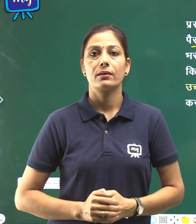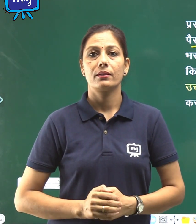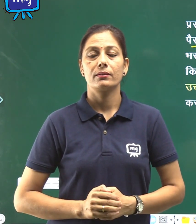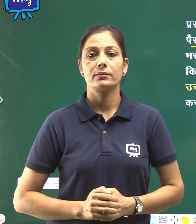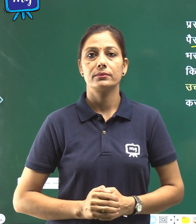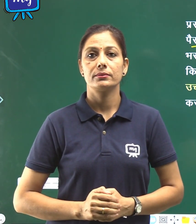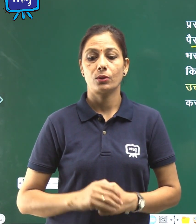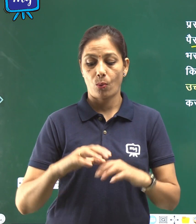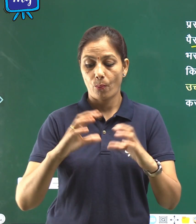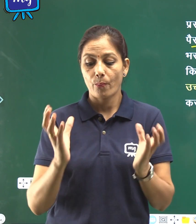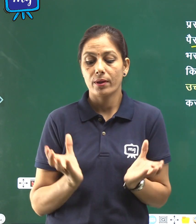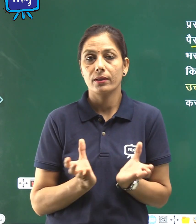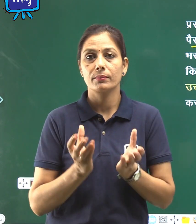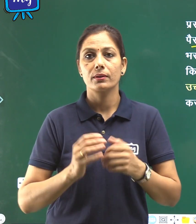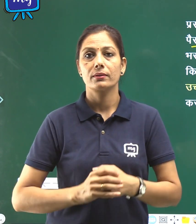परात में